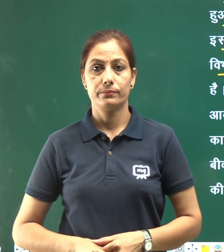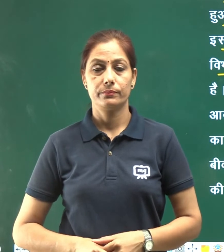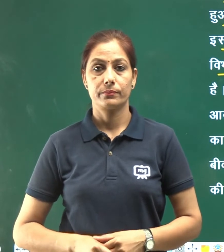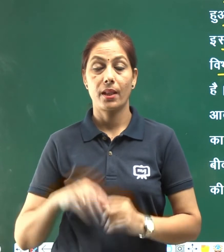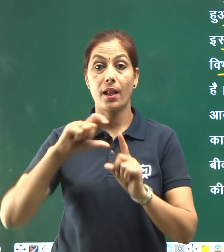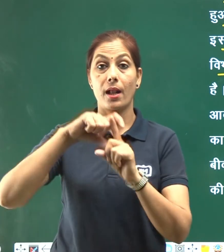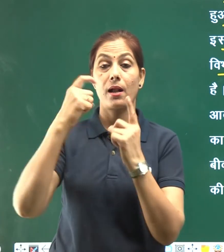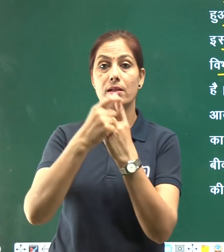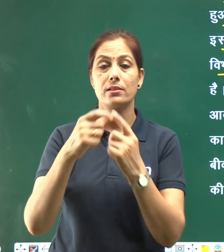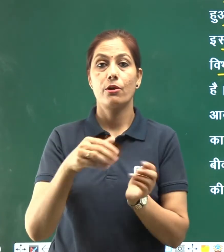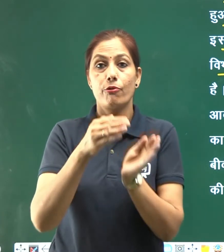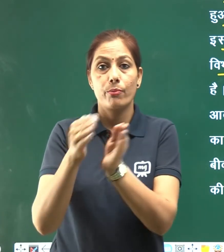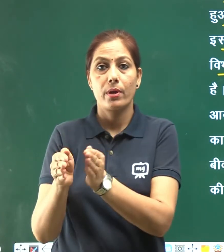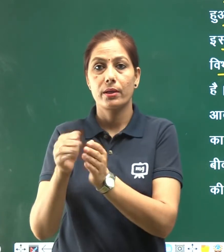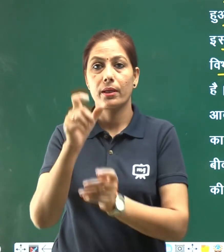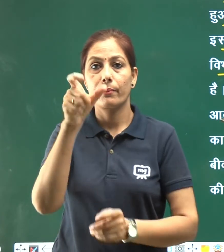कल्चर विभाग के आदमी